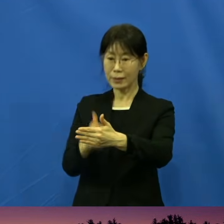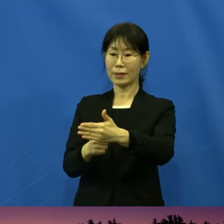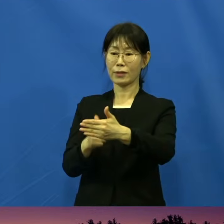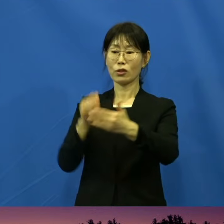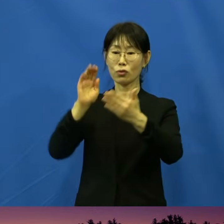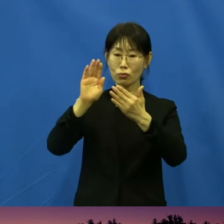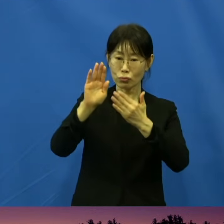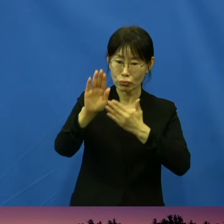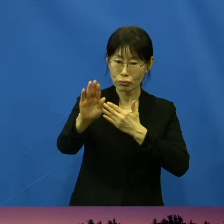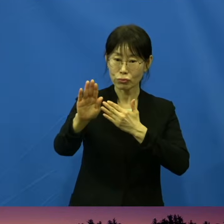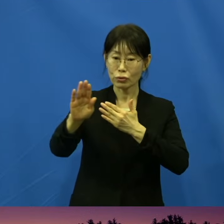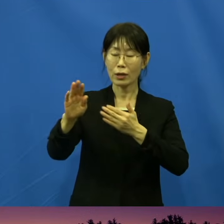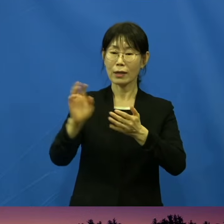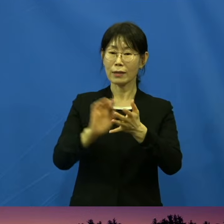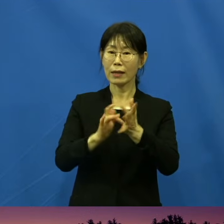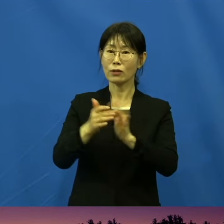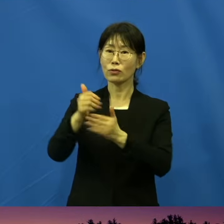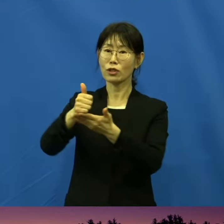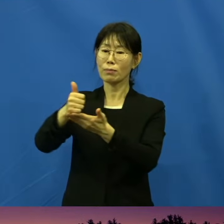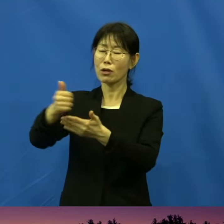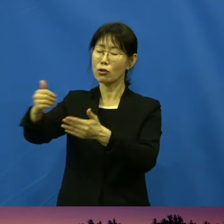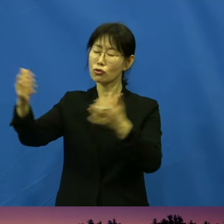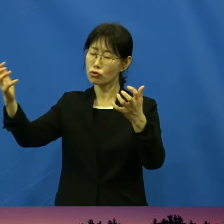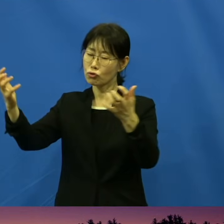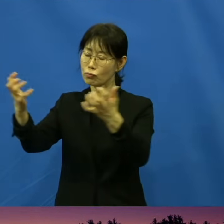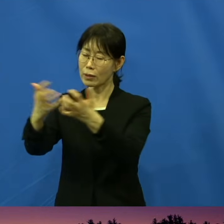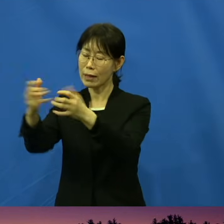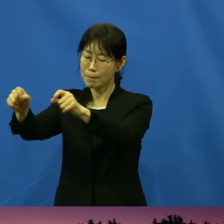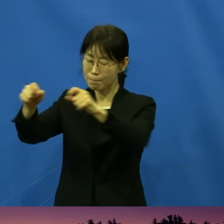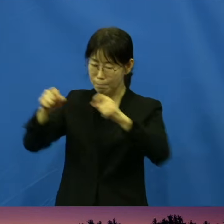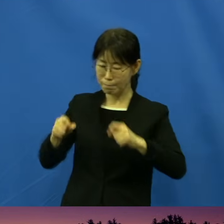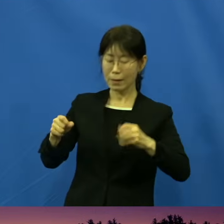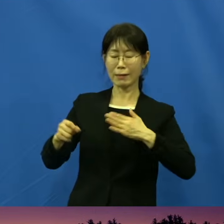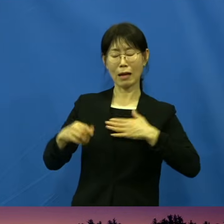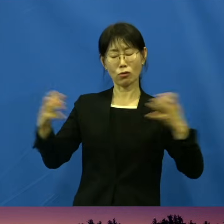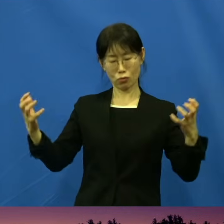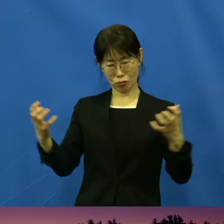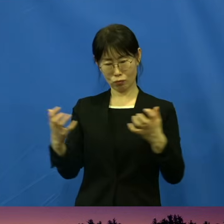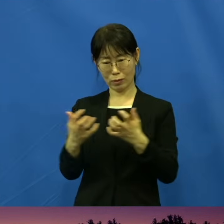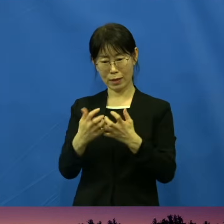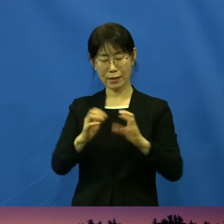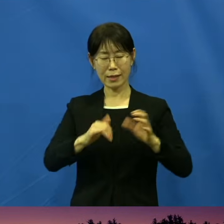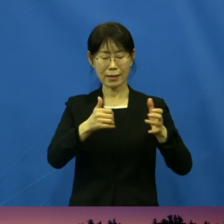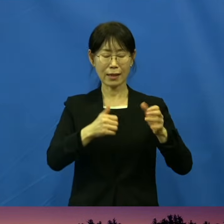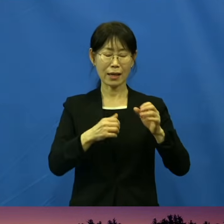그분으로 인한 충만하기 때문에 이제 다른 것들에 마음이 끌리지 않는다는